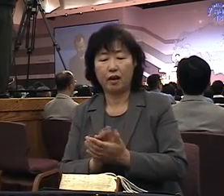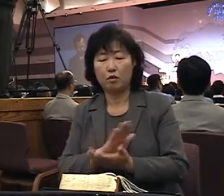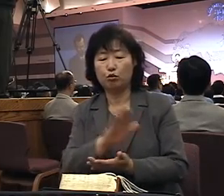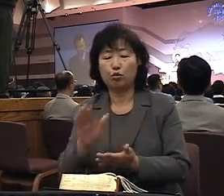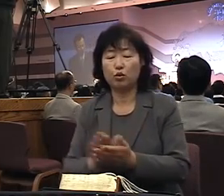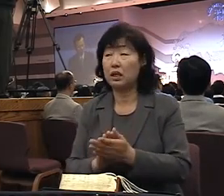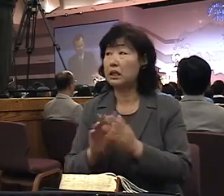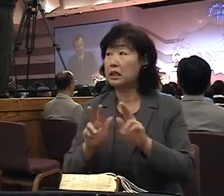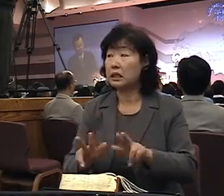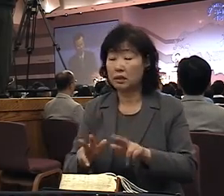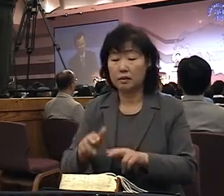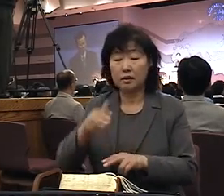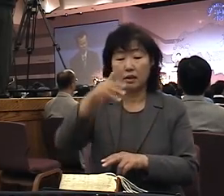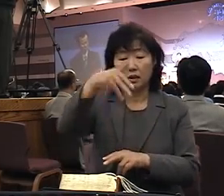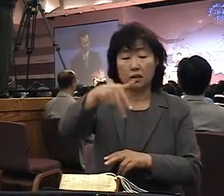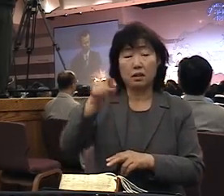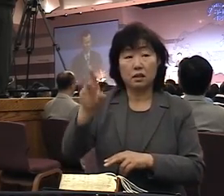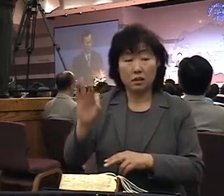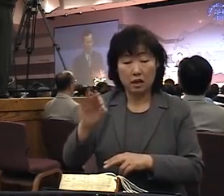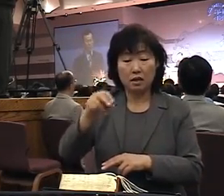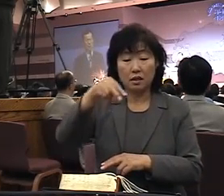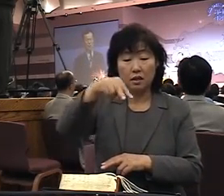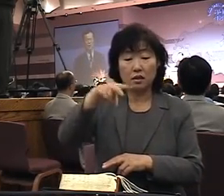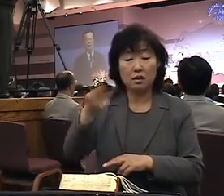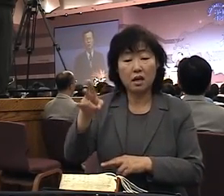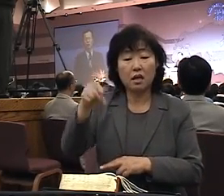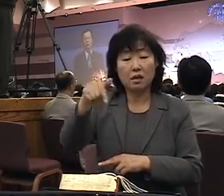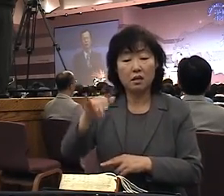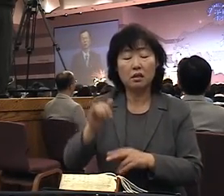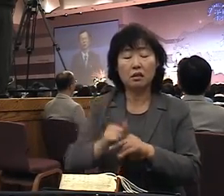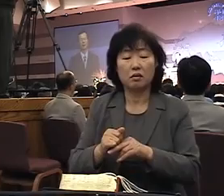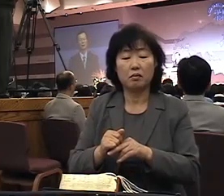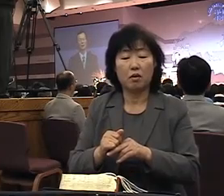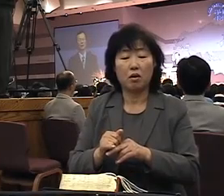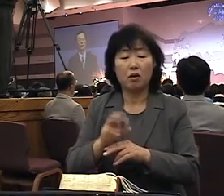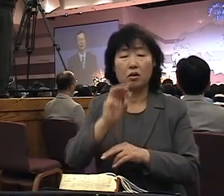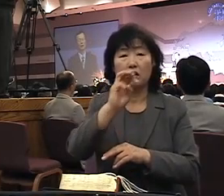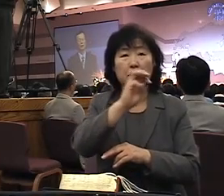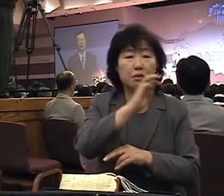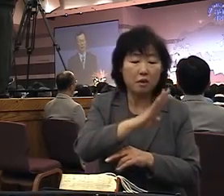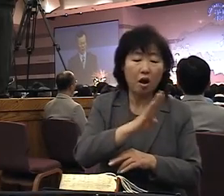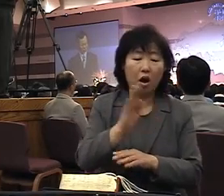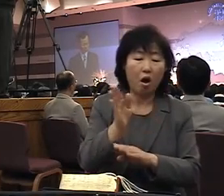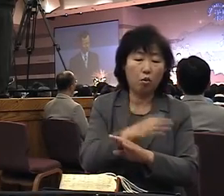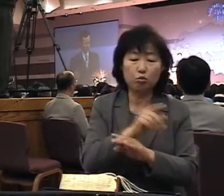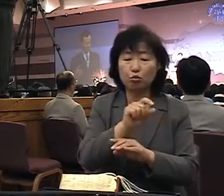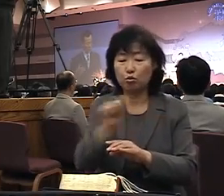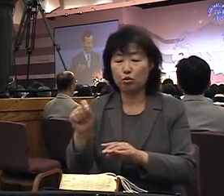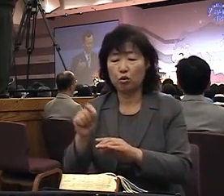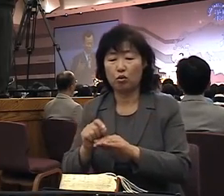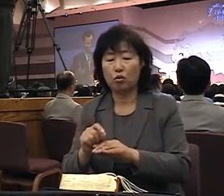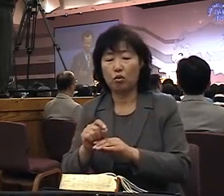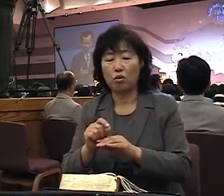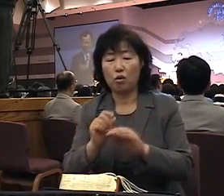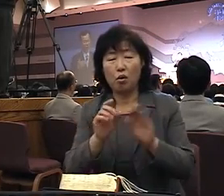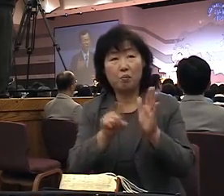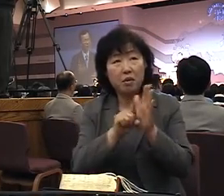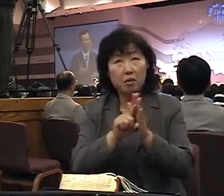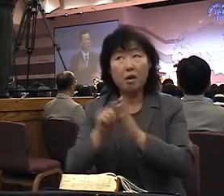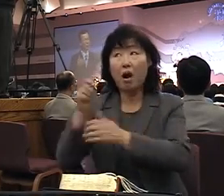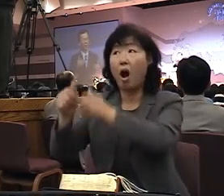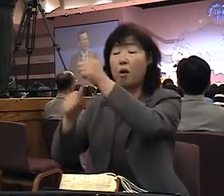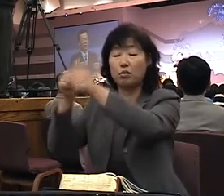우리가 지금 창세기 흐름 속에서 창세기 34장부터 뭘 보고 있냐? 여러분, 지금 믿음의